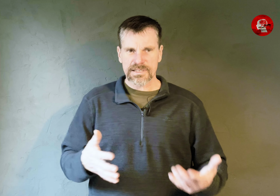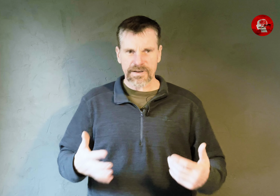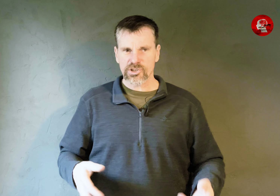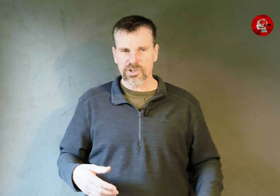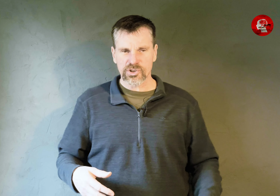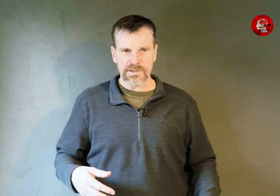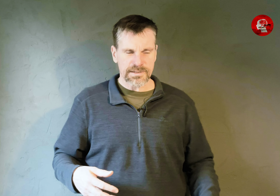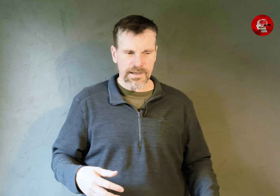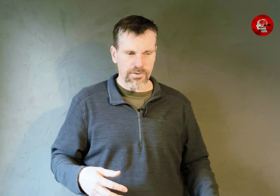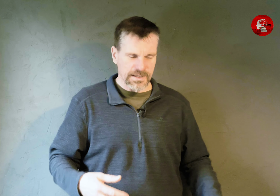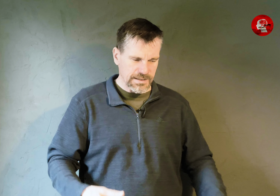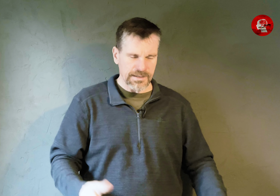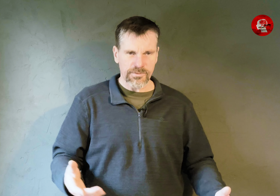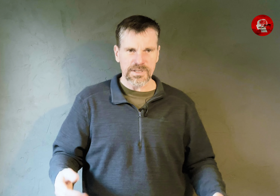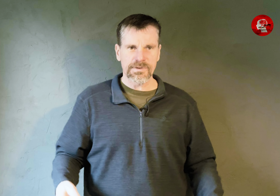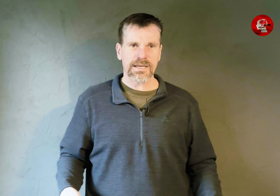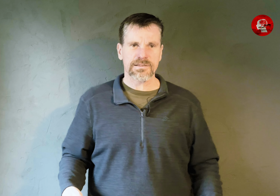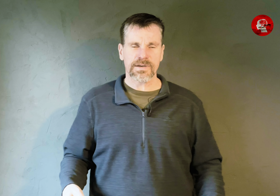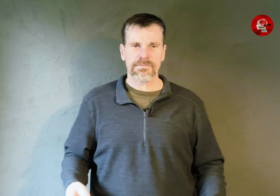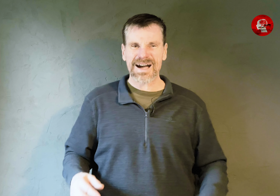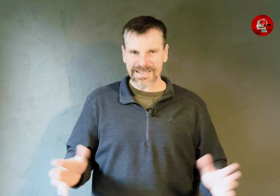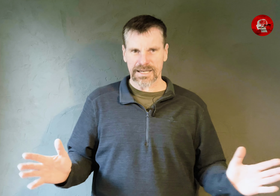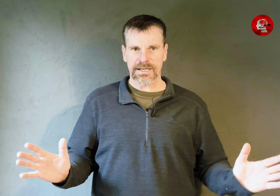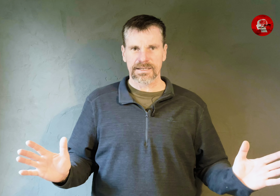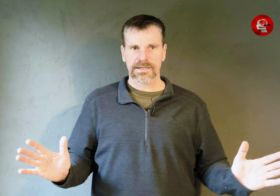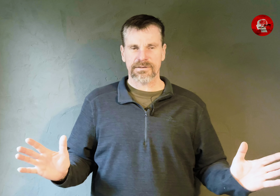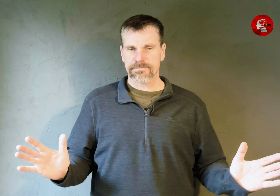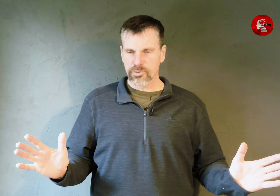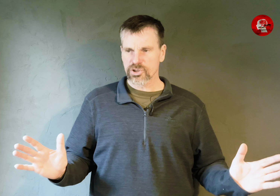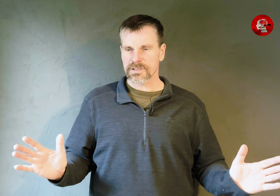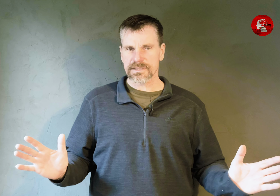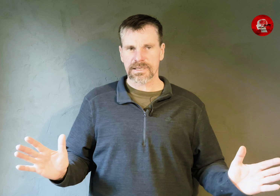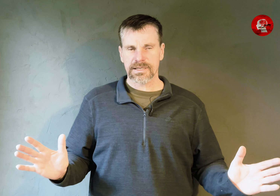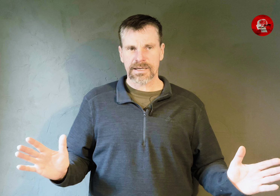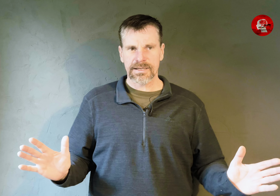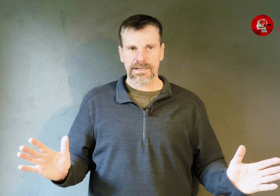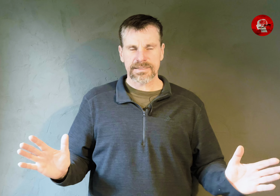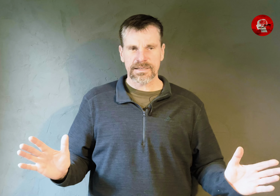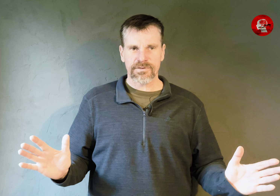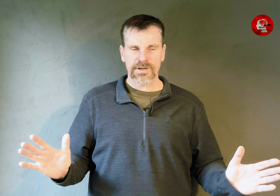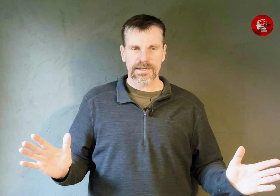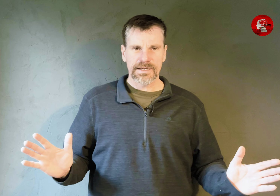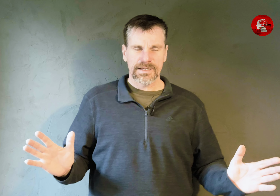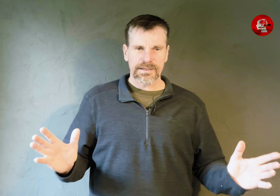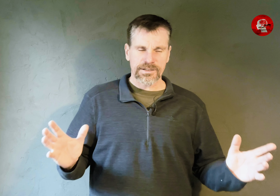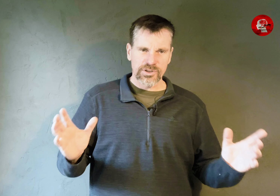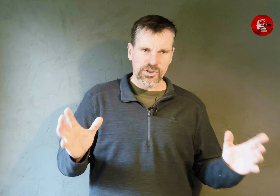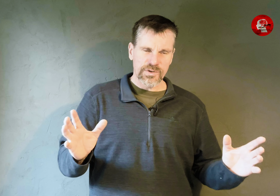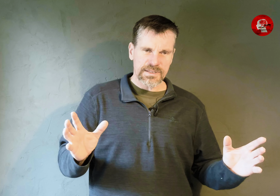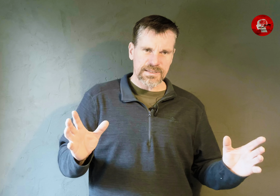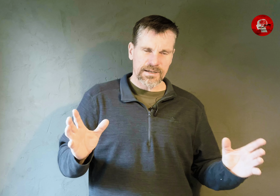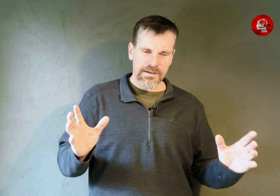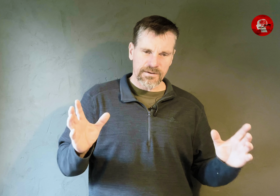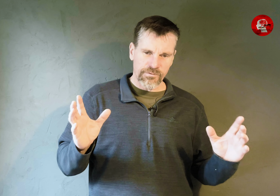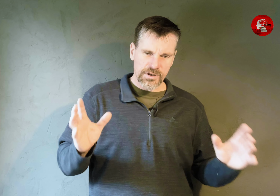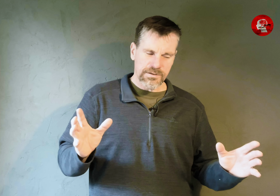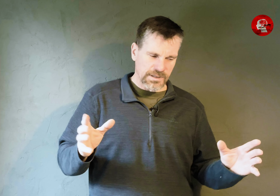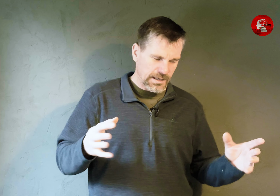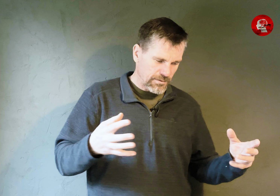zwei schnittschutz dinger überziehen um dem gerecht zu werden macht keiner weil es bullshit ist ja letztendlich wenn man der schnittschutz ist ja wirklich nur darum